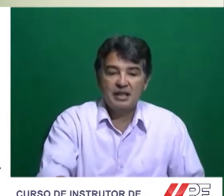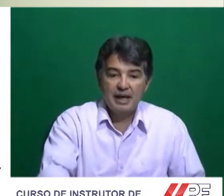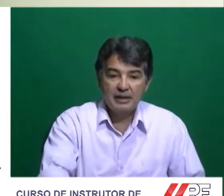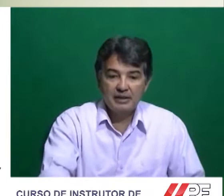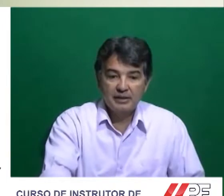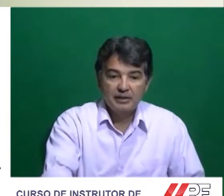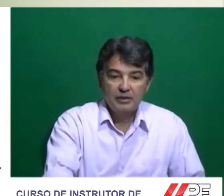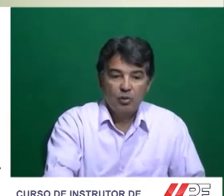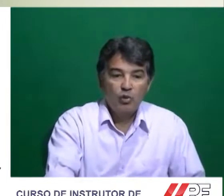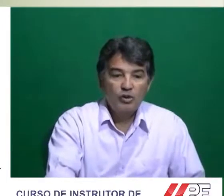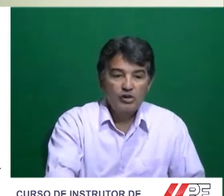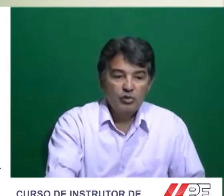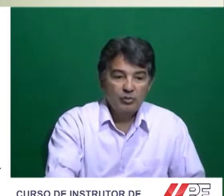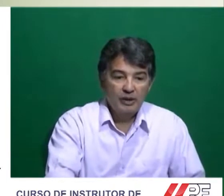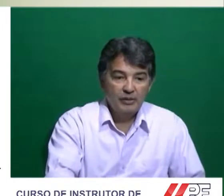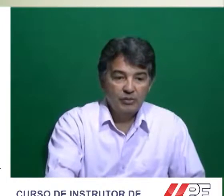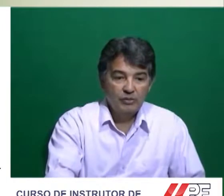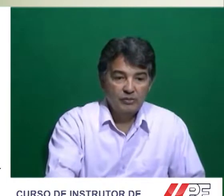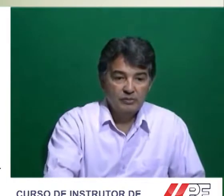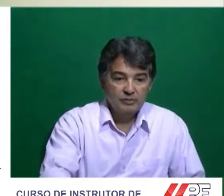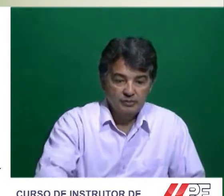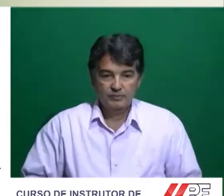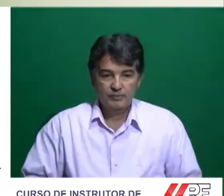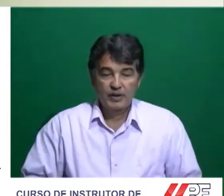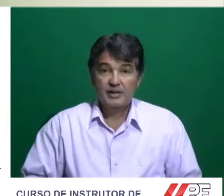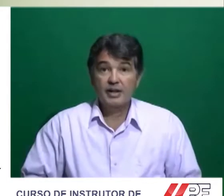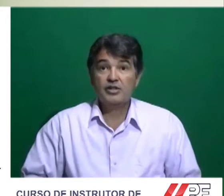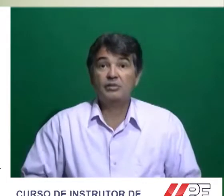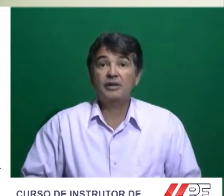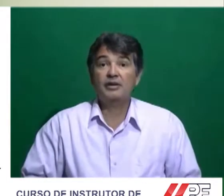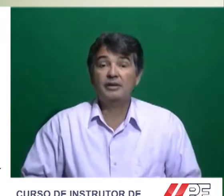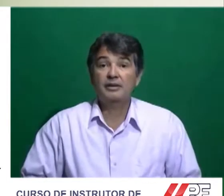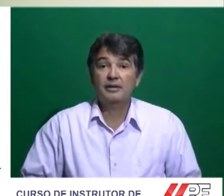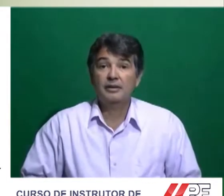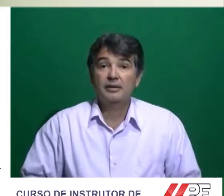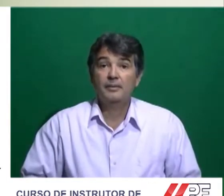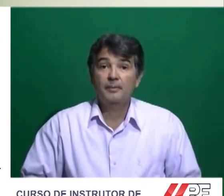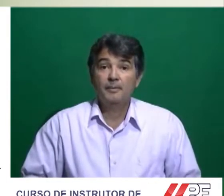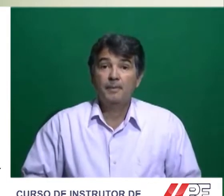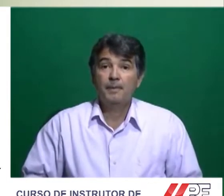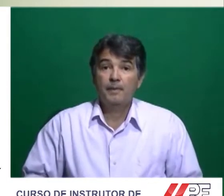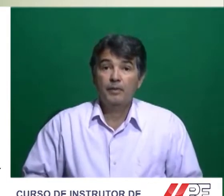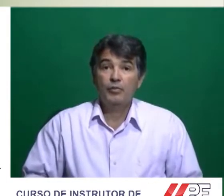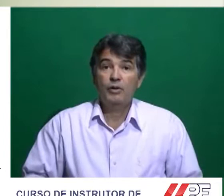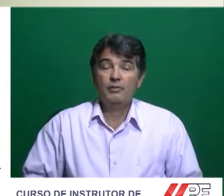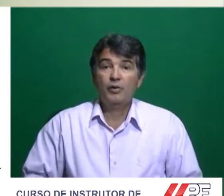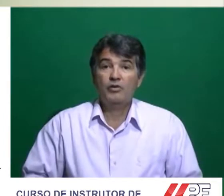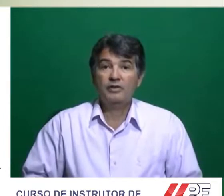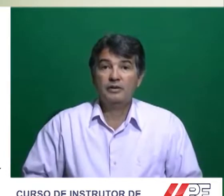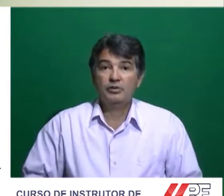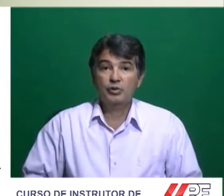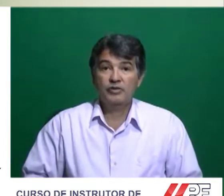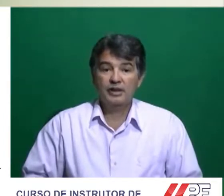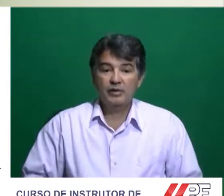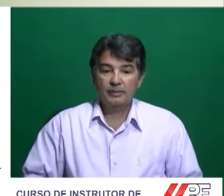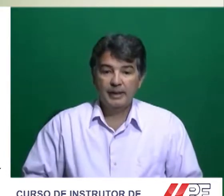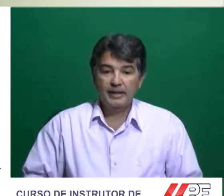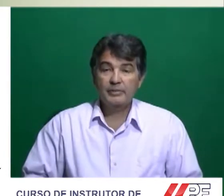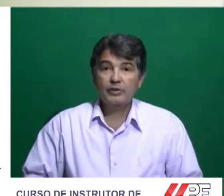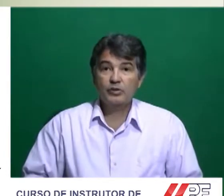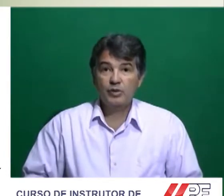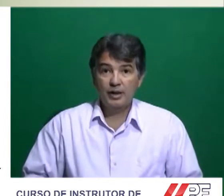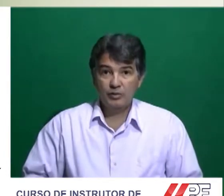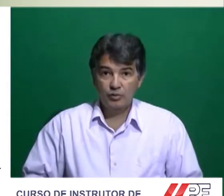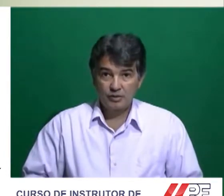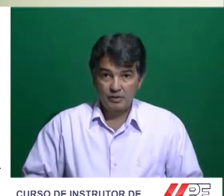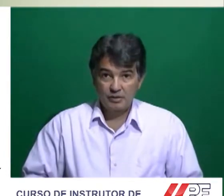especificidade ou instrumento. Essa questão estava. Numa prova do Instituto Federal da